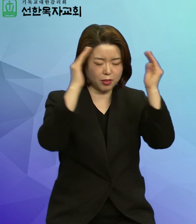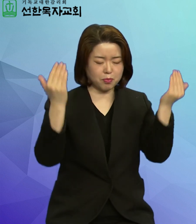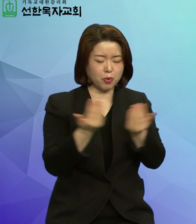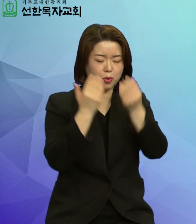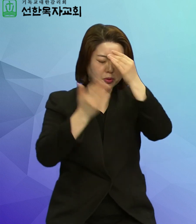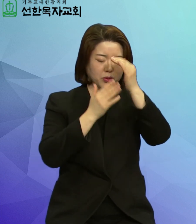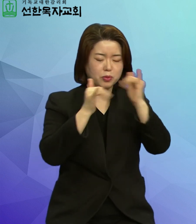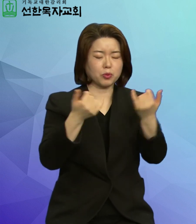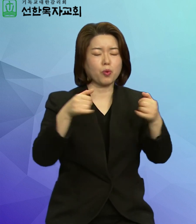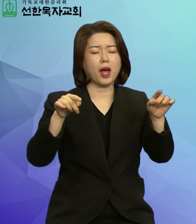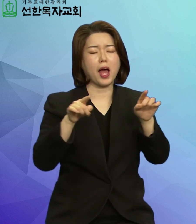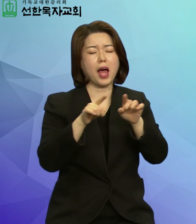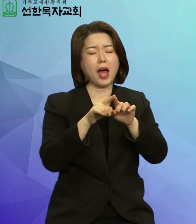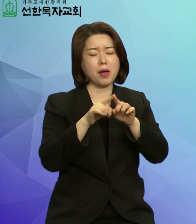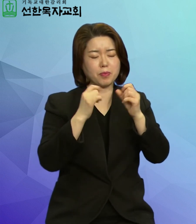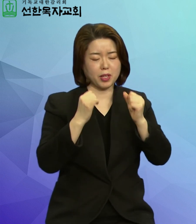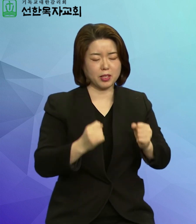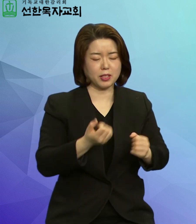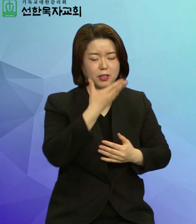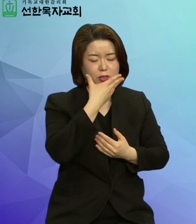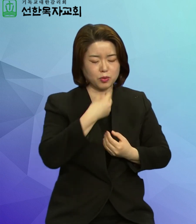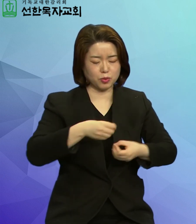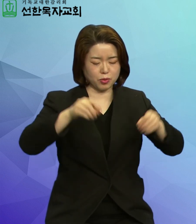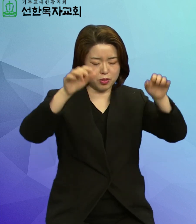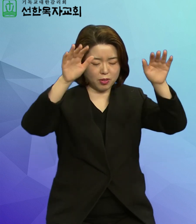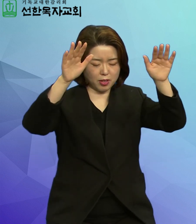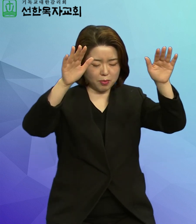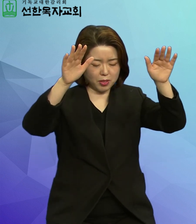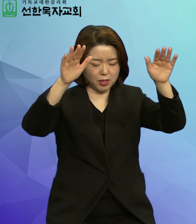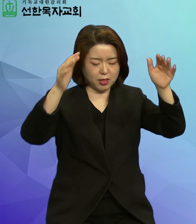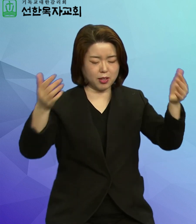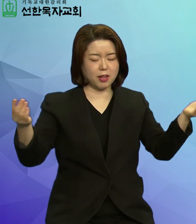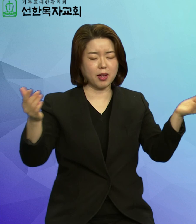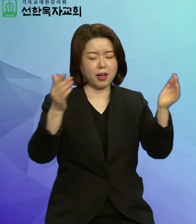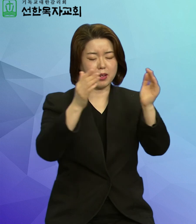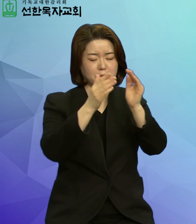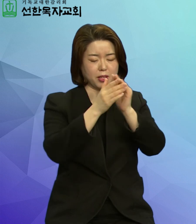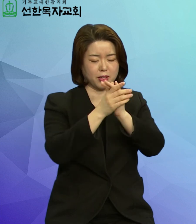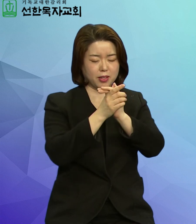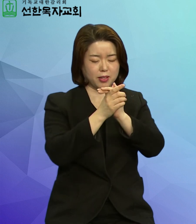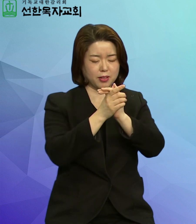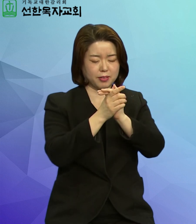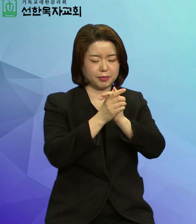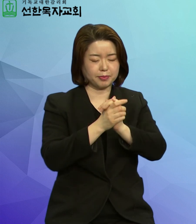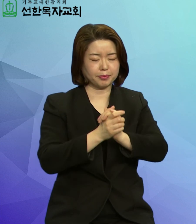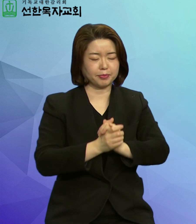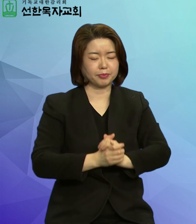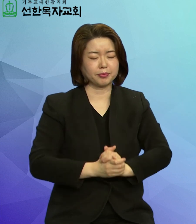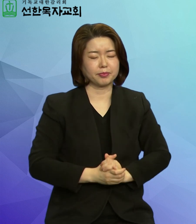예배하는 모든 성도들과 함께 하시기를 축원하옵나이다. 아멘.